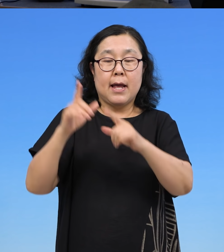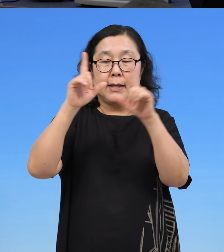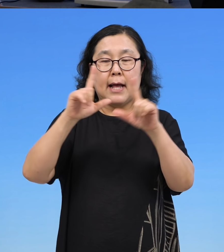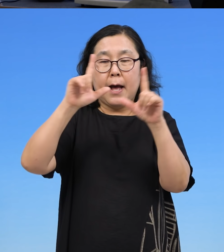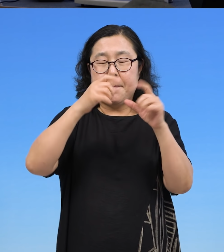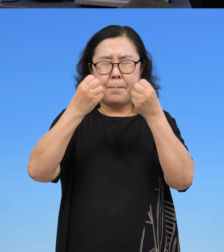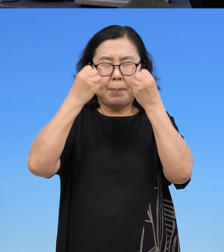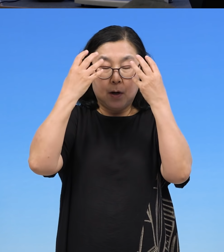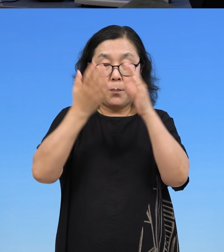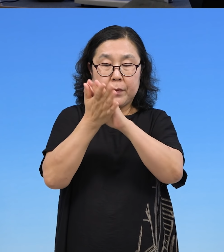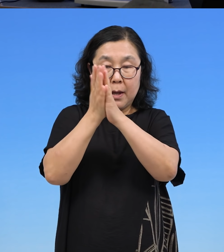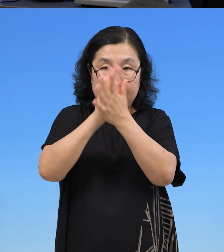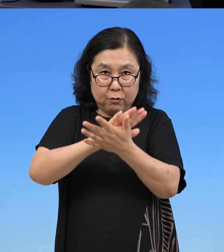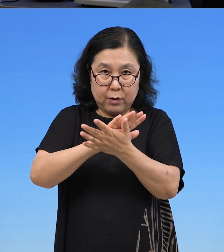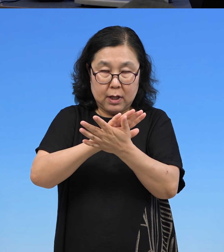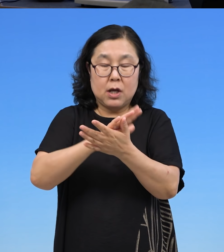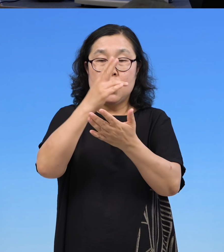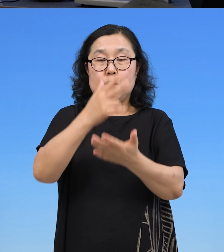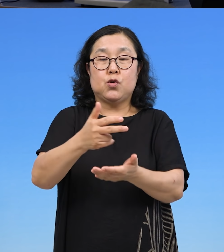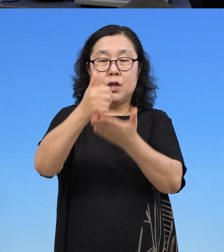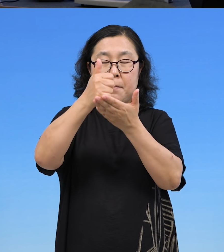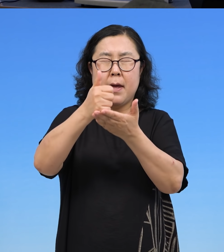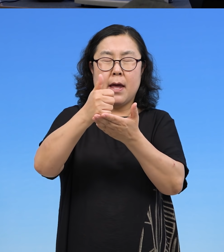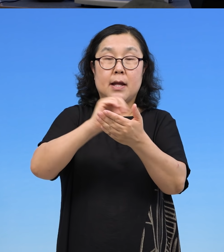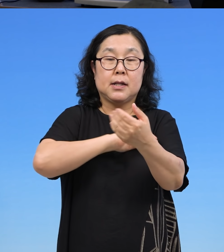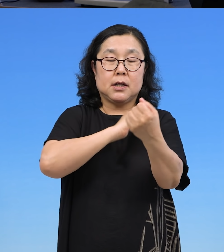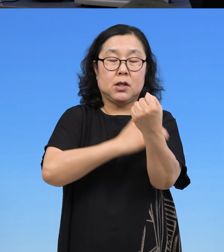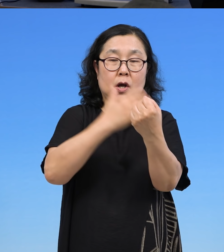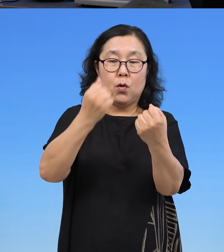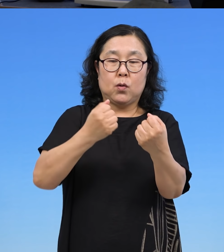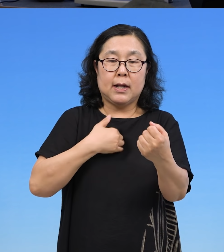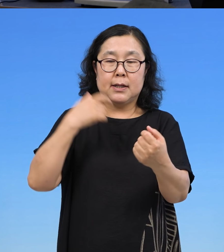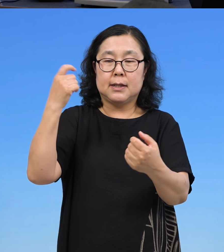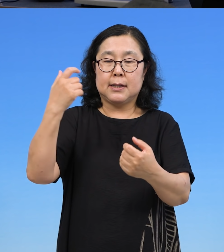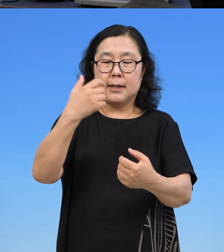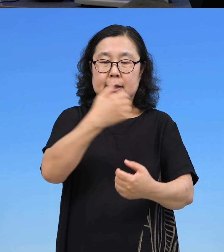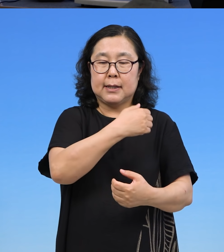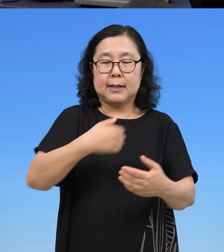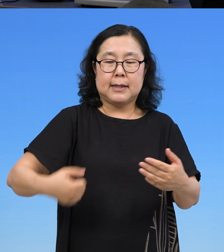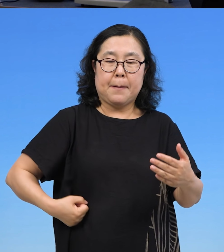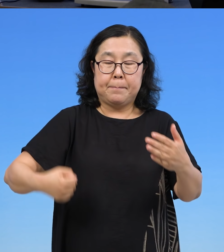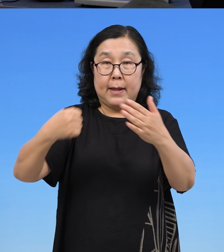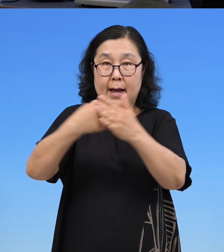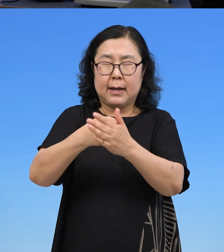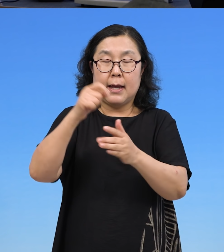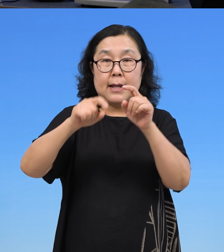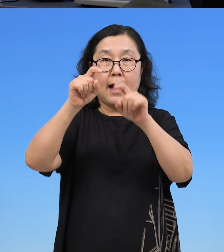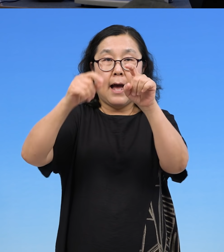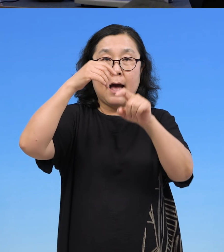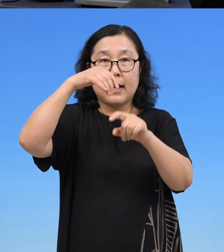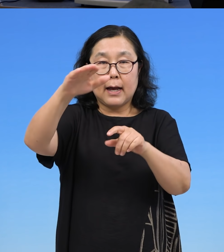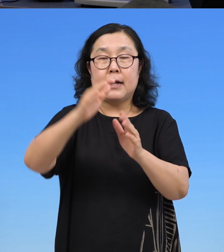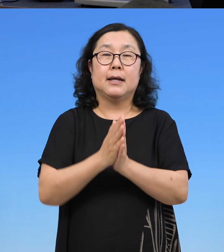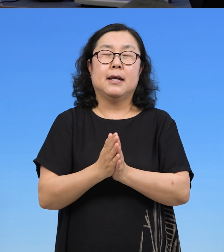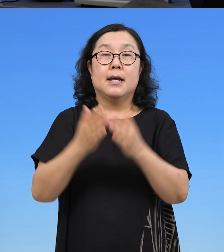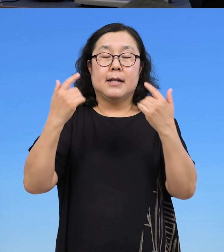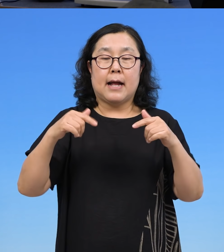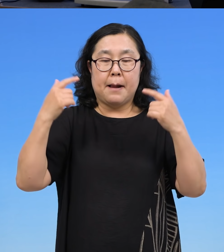삶 새롭게 하리 나는 민내 주의 능력으로 담대히 나아가리 주와 함께 싸워 승리하리라